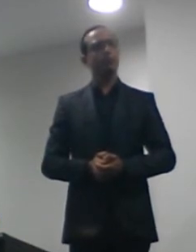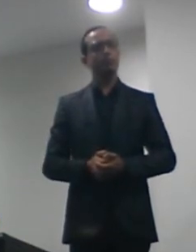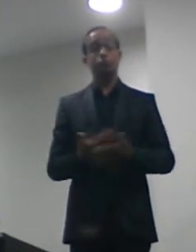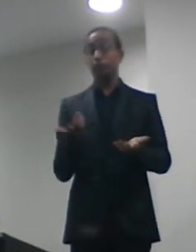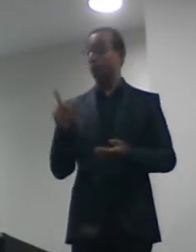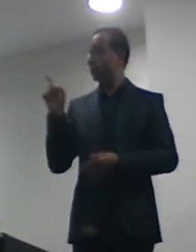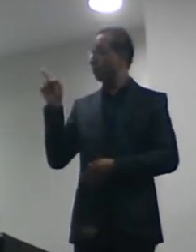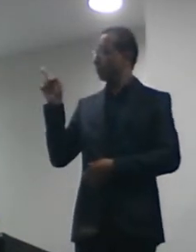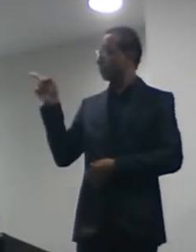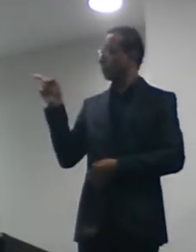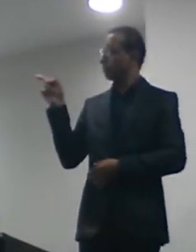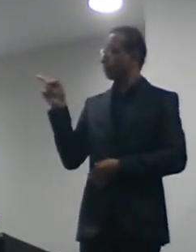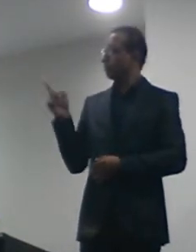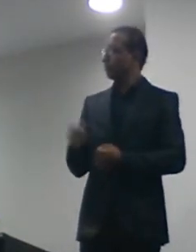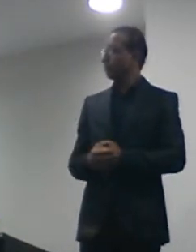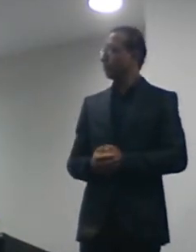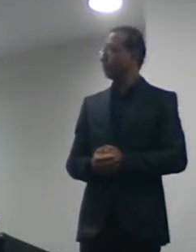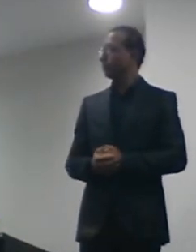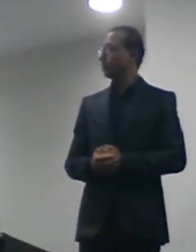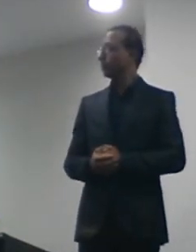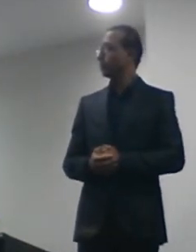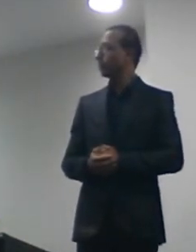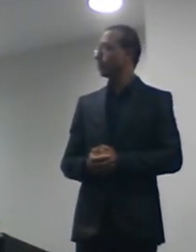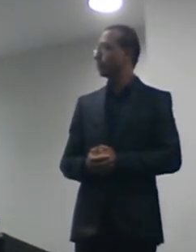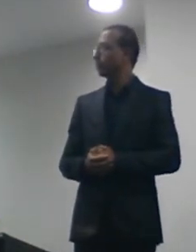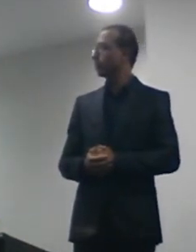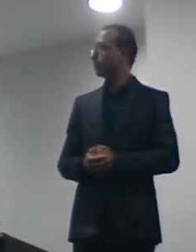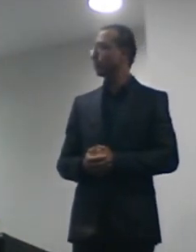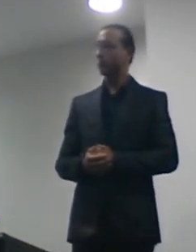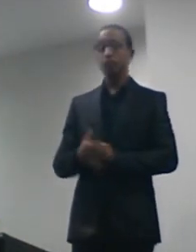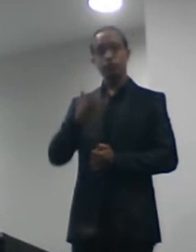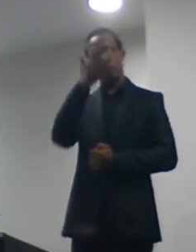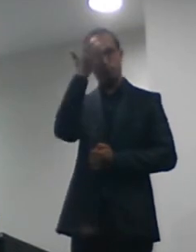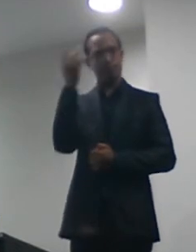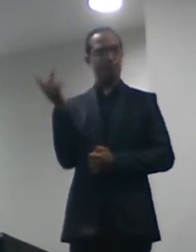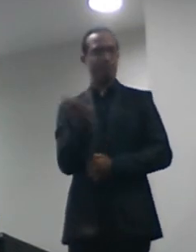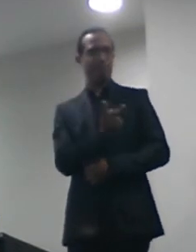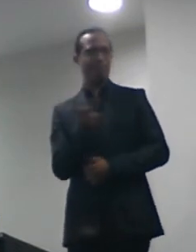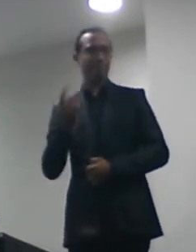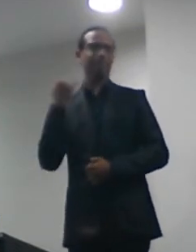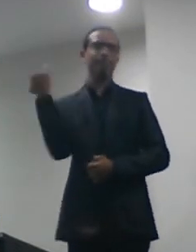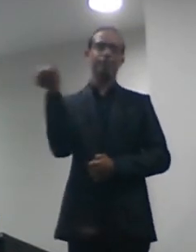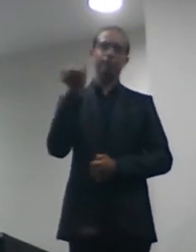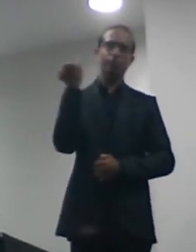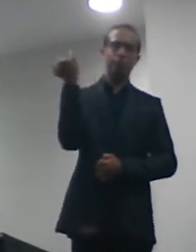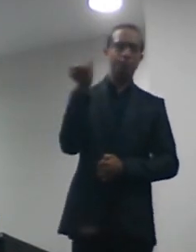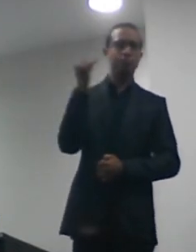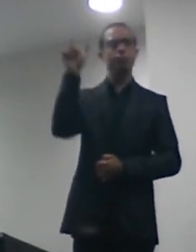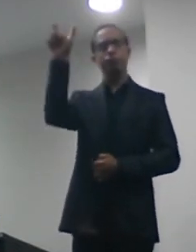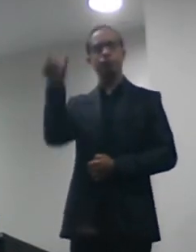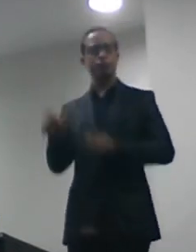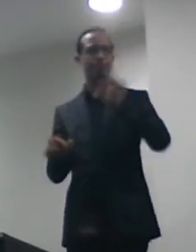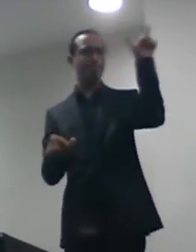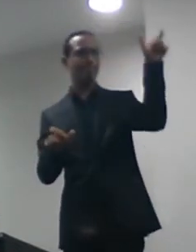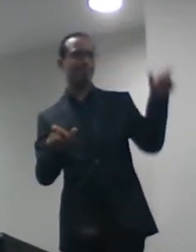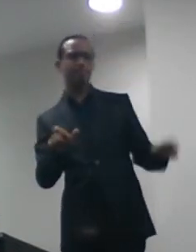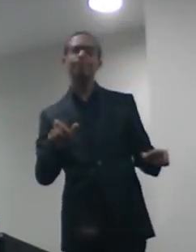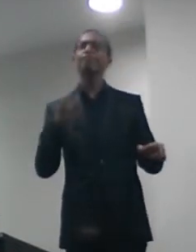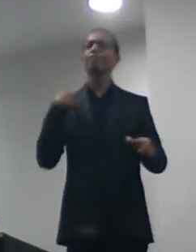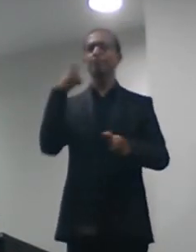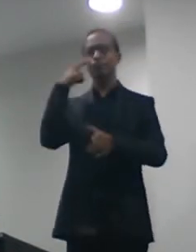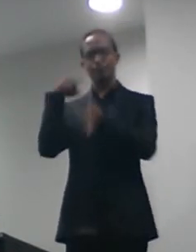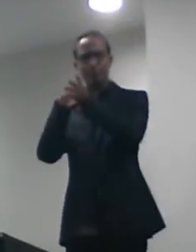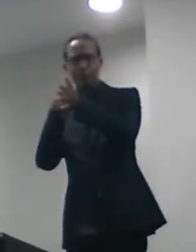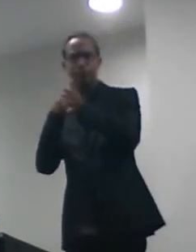Nesse caso, há duas pessoas muito importantes que nós temos que começarmos a analisar, que seria